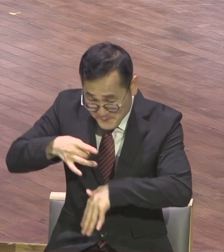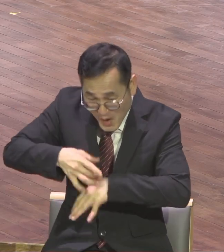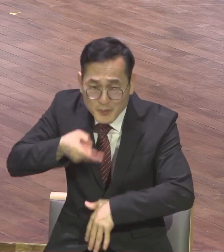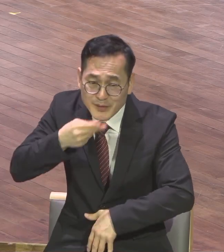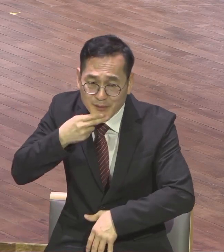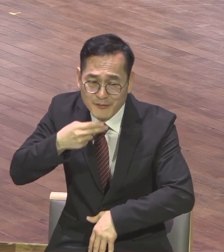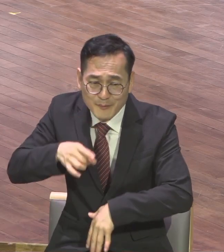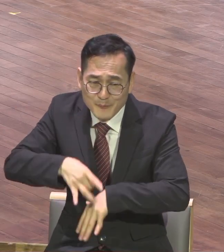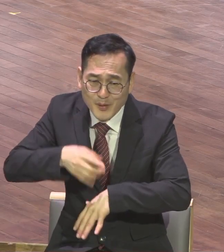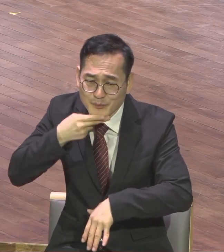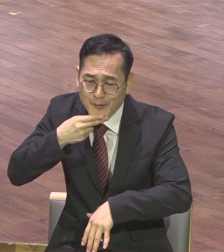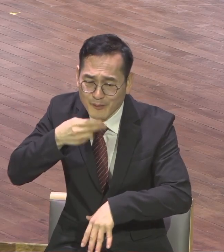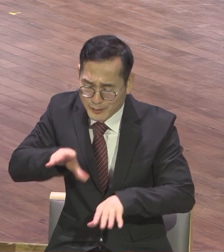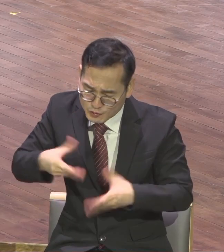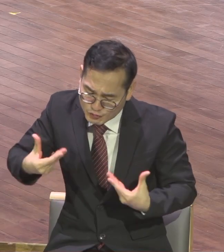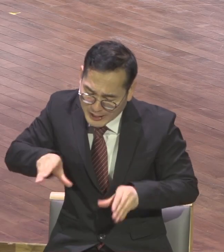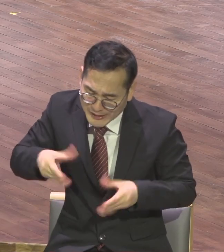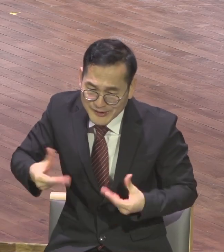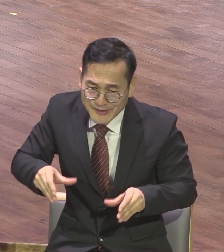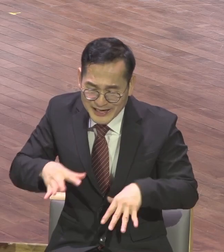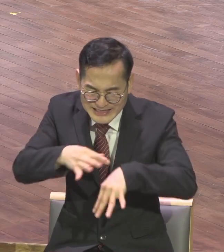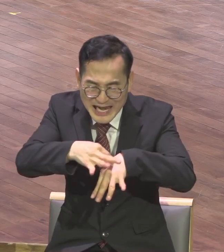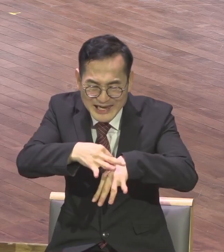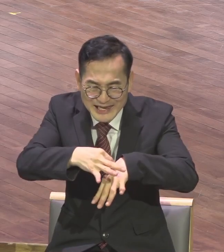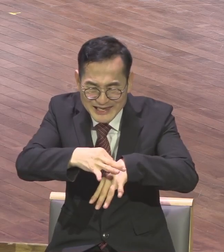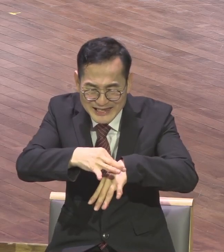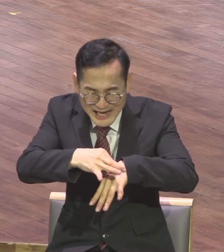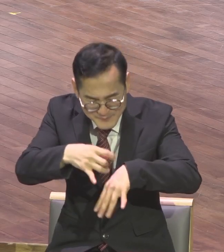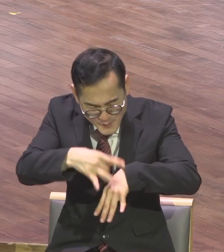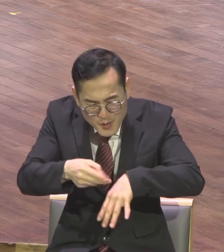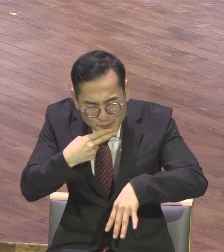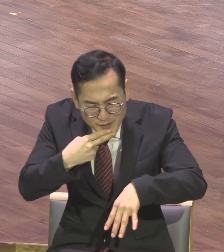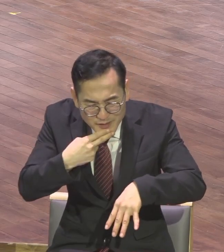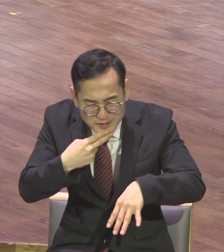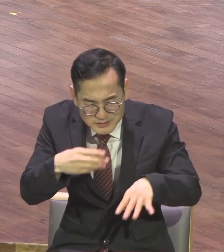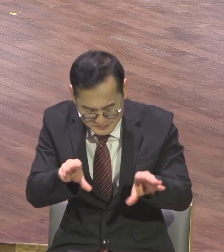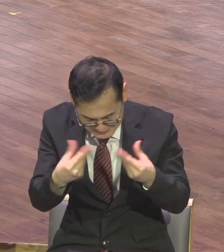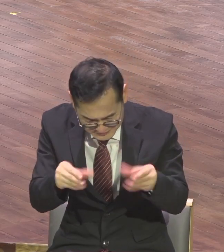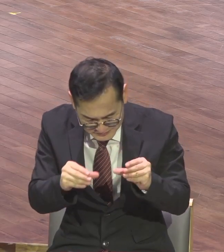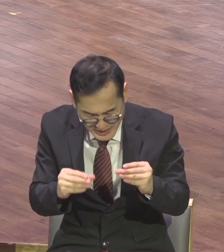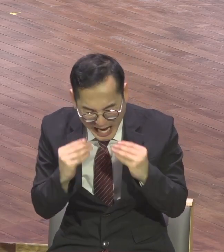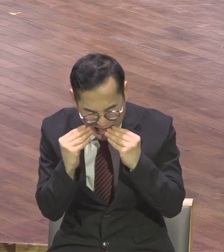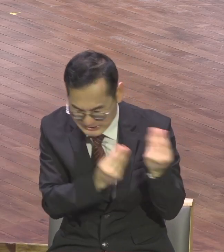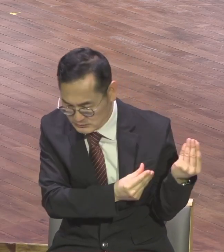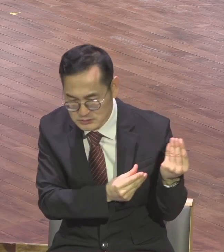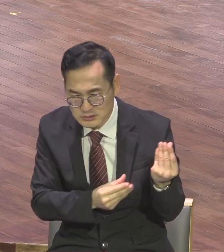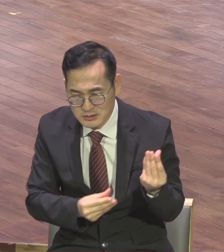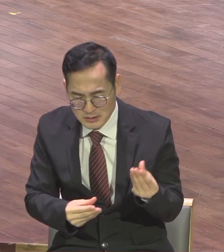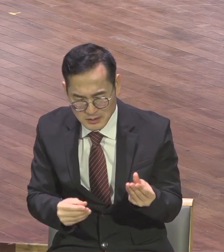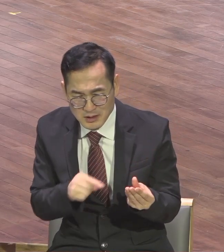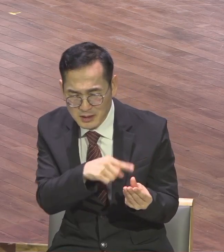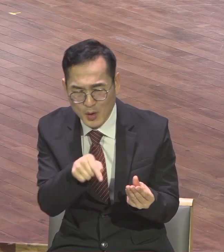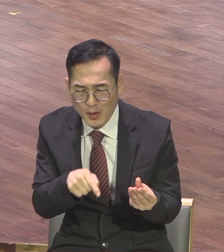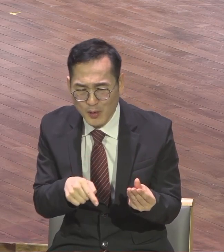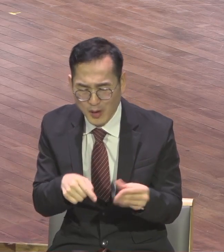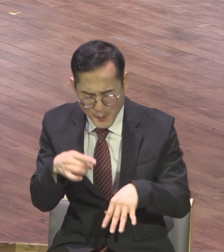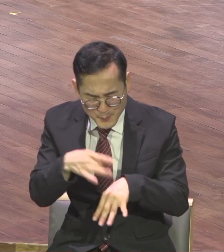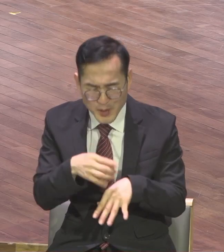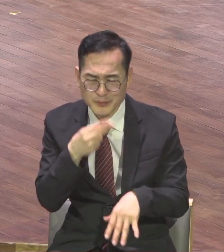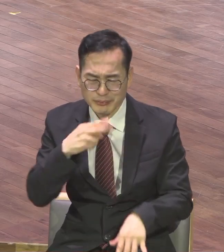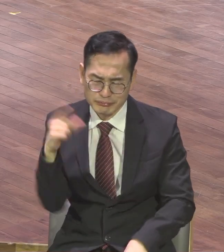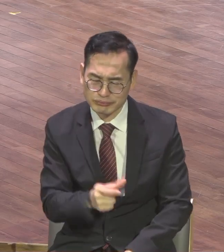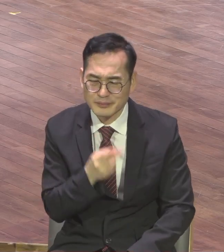말씀 빼대가 없어. 빼대가 없으니까 그냥 어느 순간에 그냥 날 시험 들고